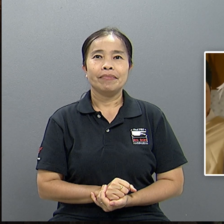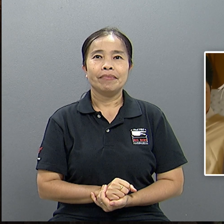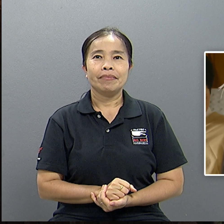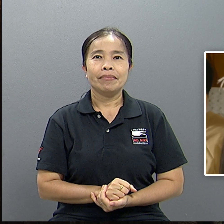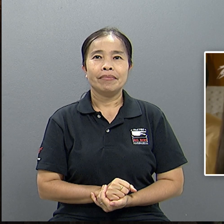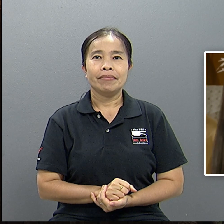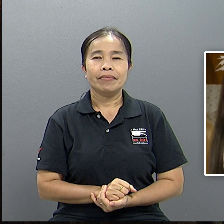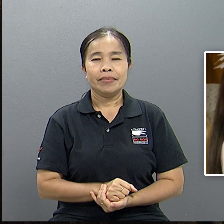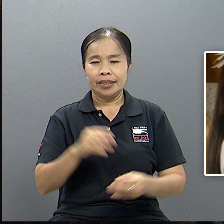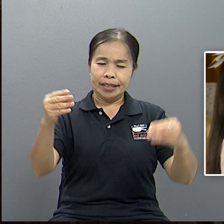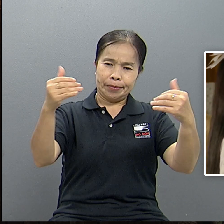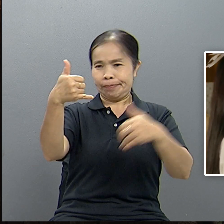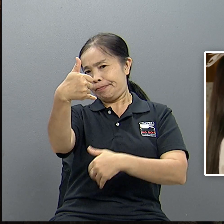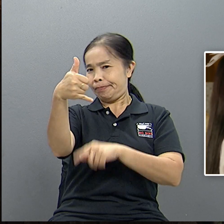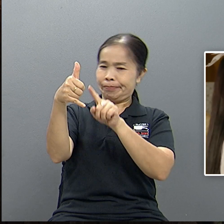ดูสิ